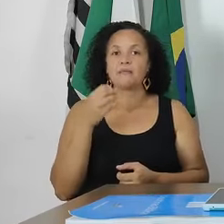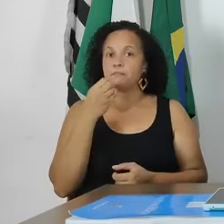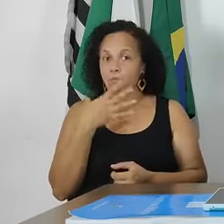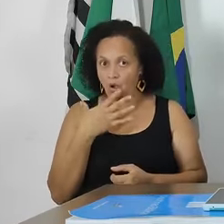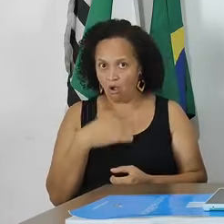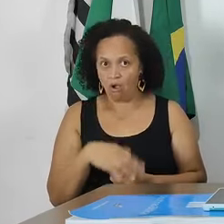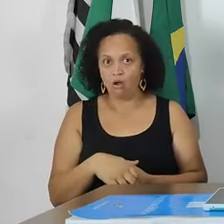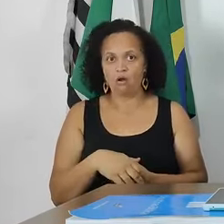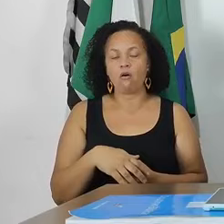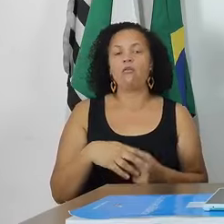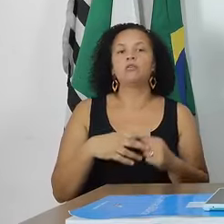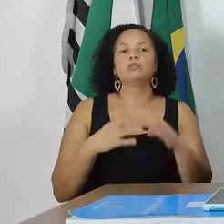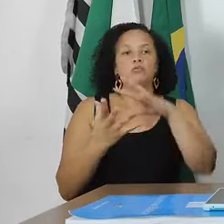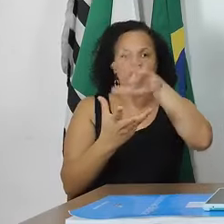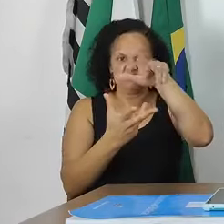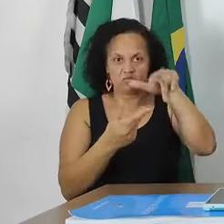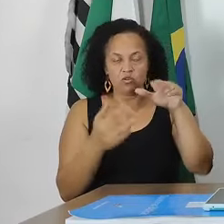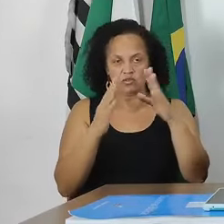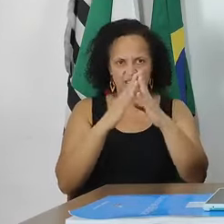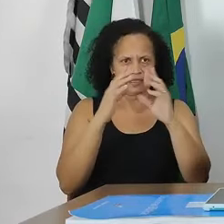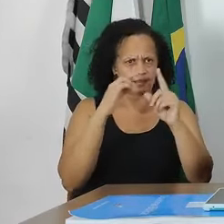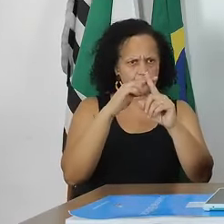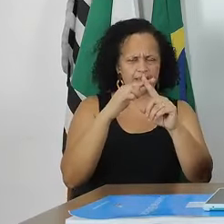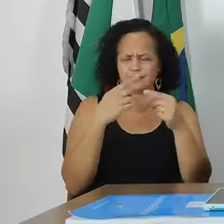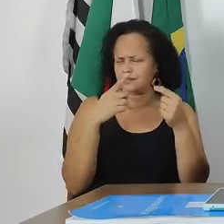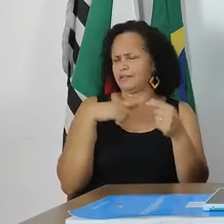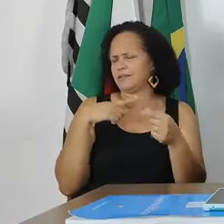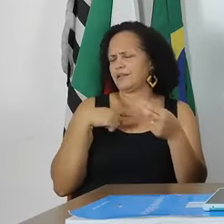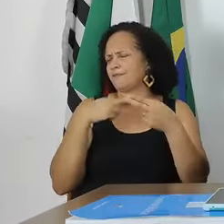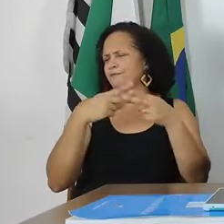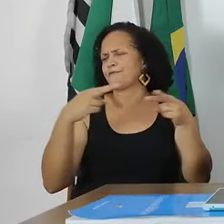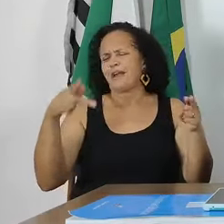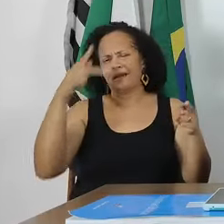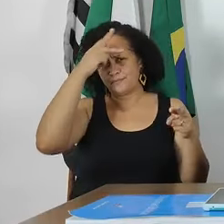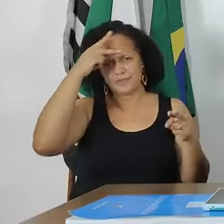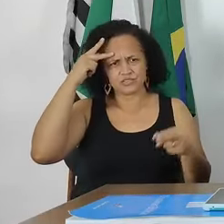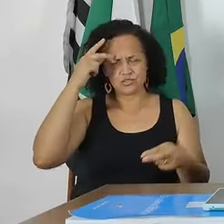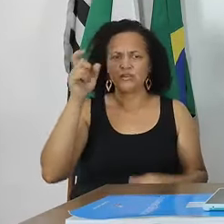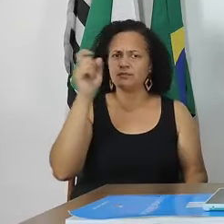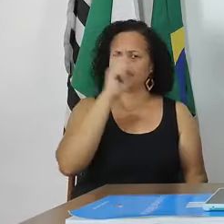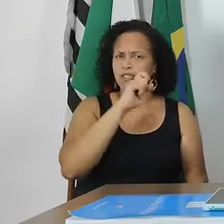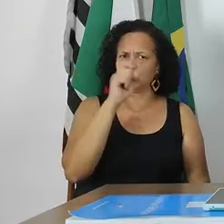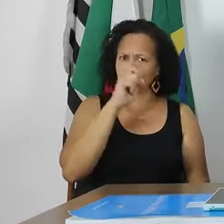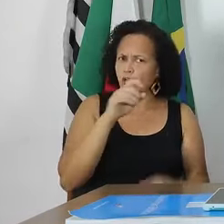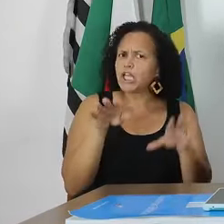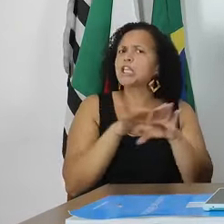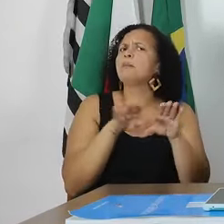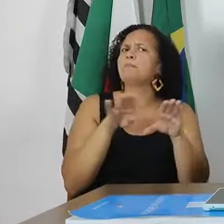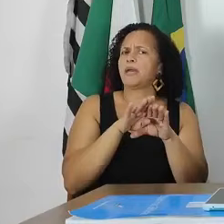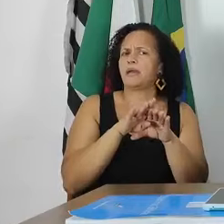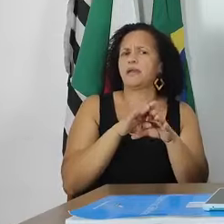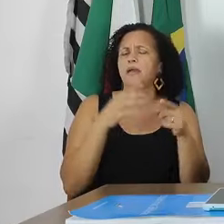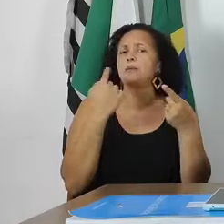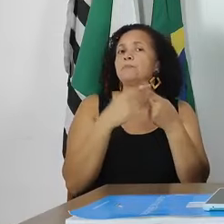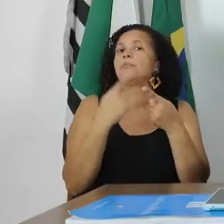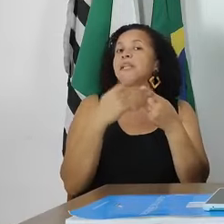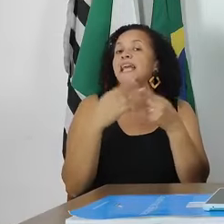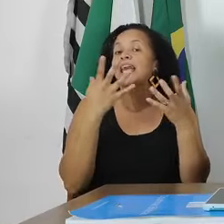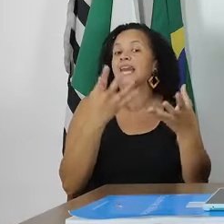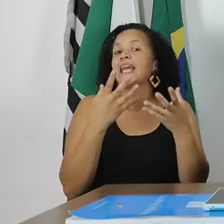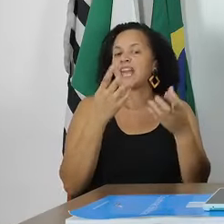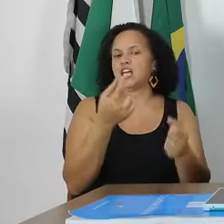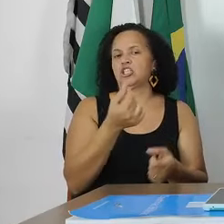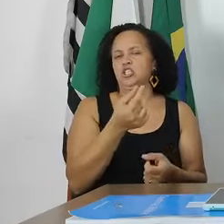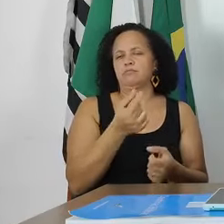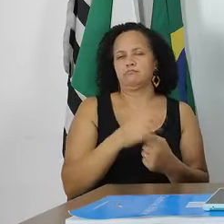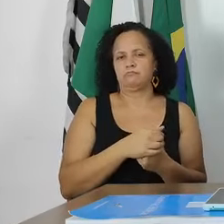esse mundo gospel, né? Então nós vamos ver muitos falsos profetas querendo falar coisas que agradam o